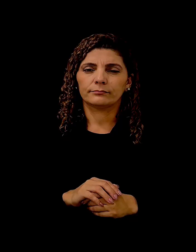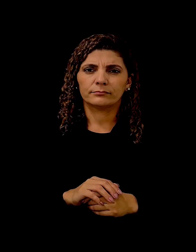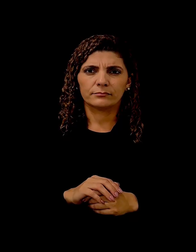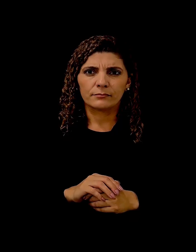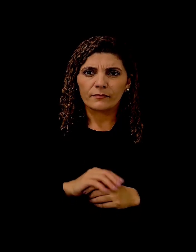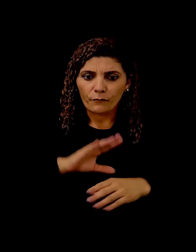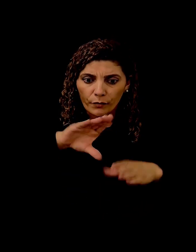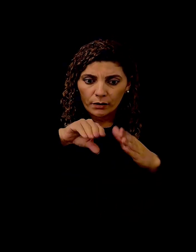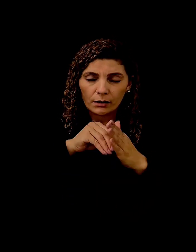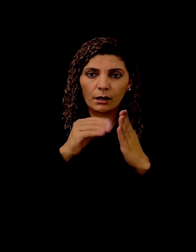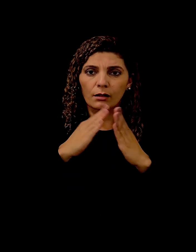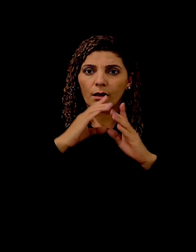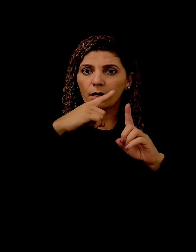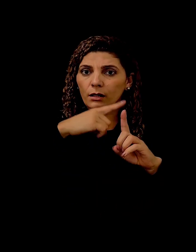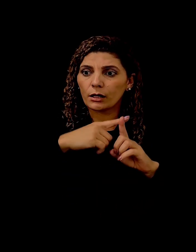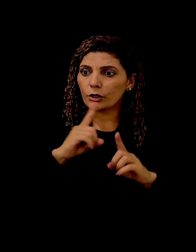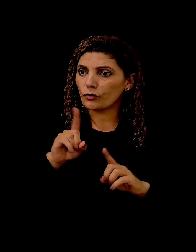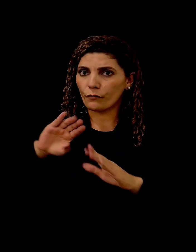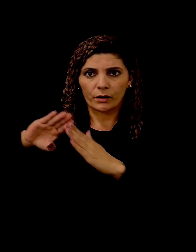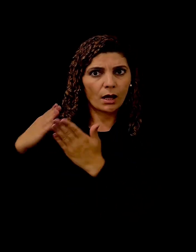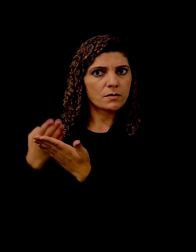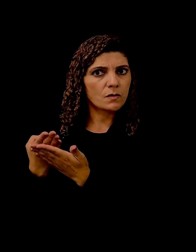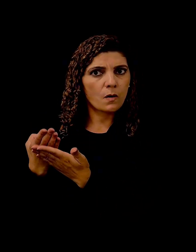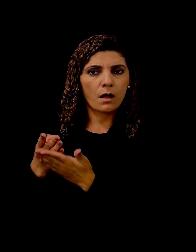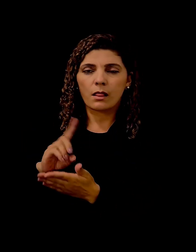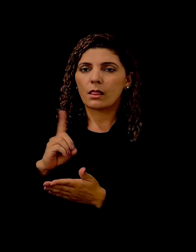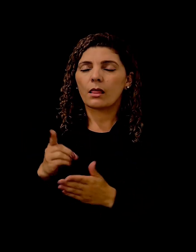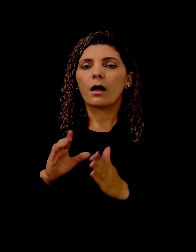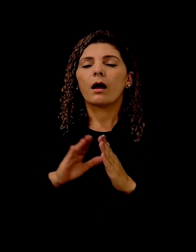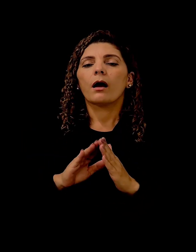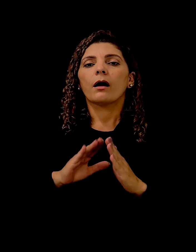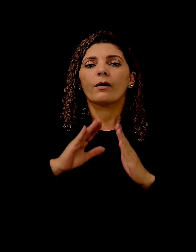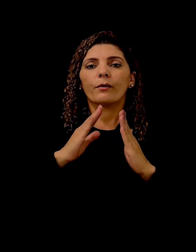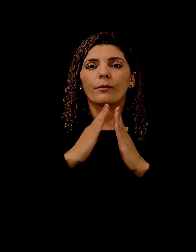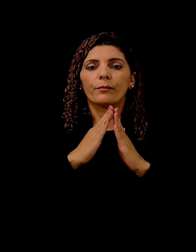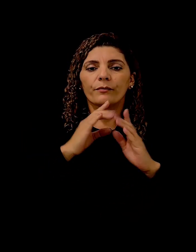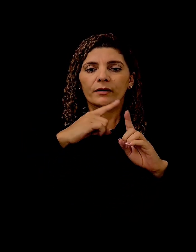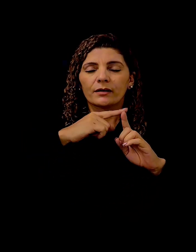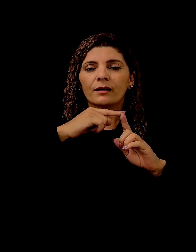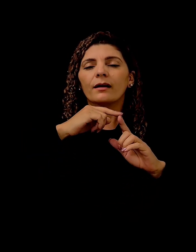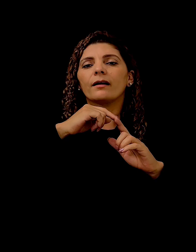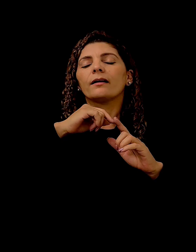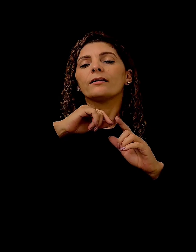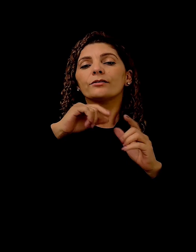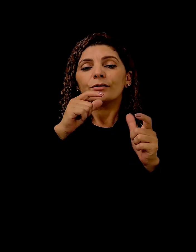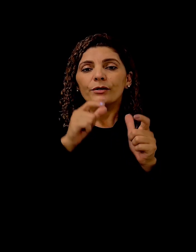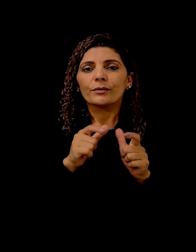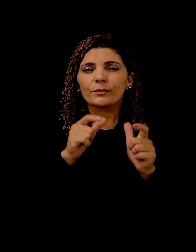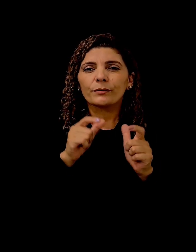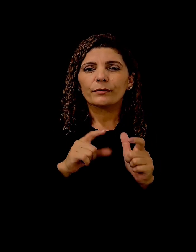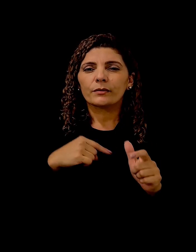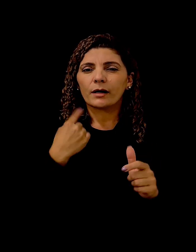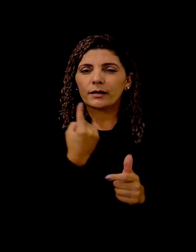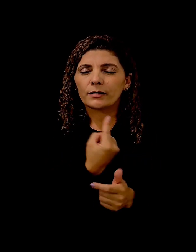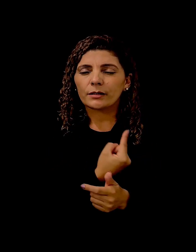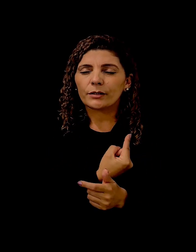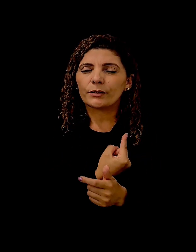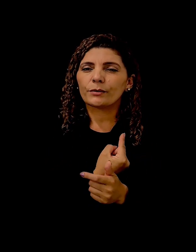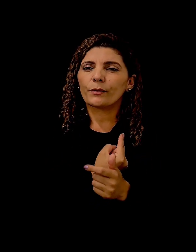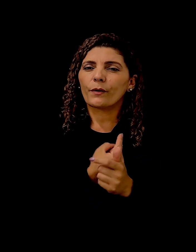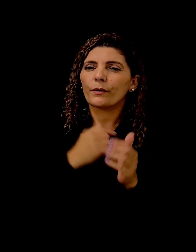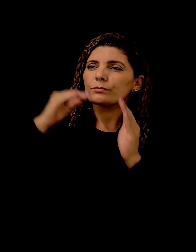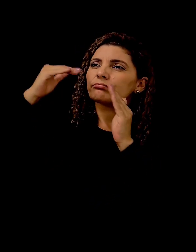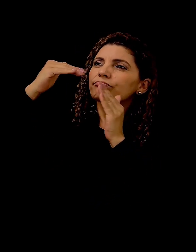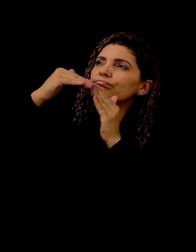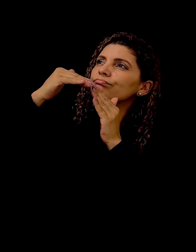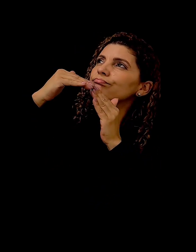foi na igreja. Foi na igreja que é o reino de Deus, é onde nós ouvimos a palavra de Deus, nós entendemos a palavra